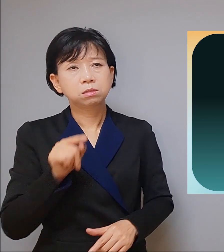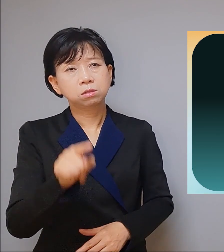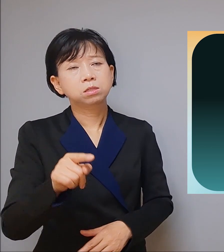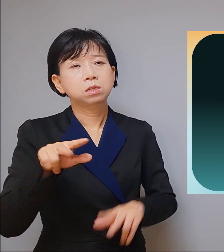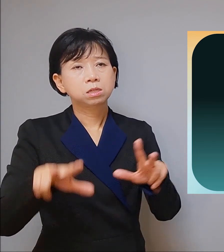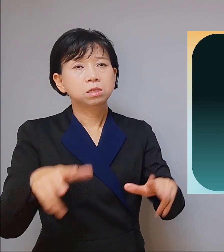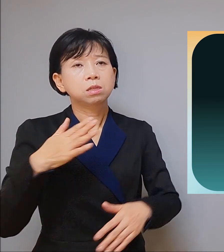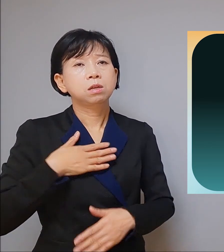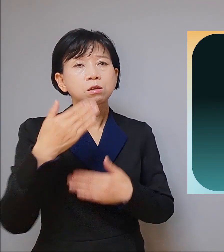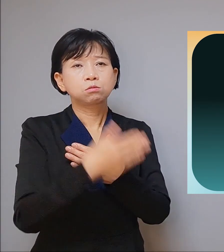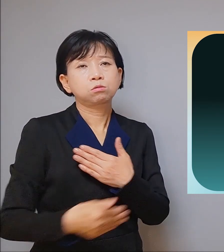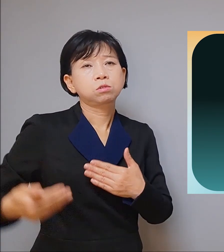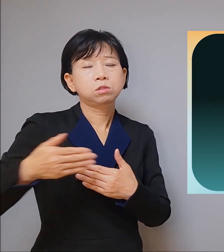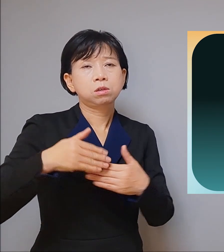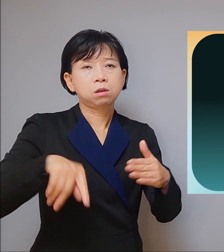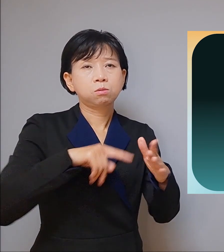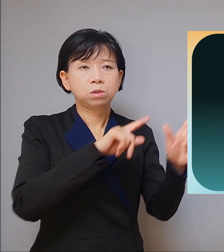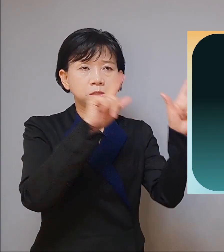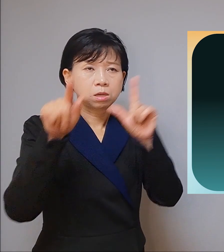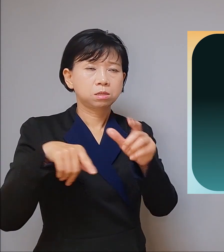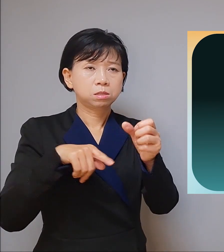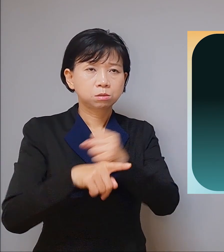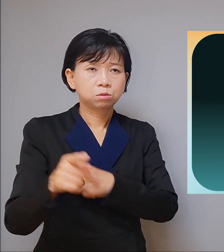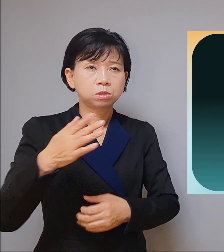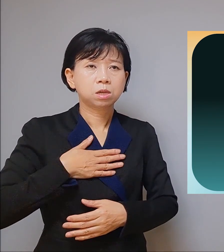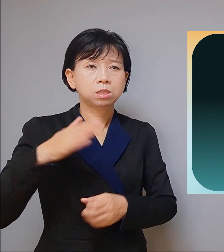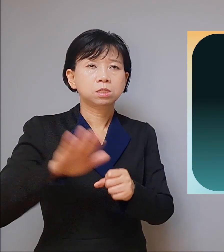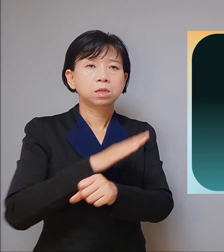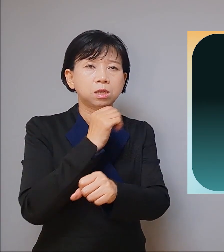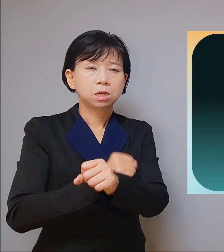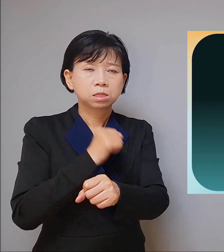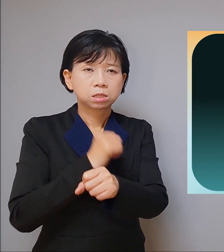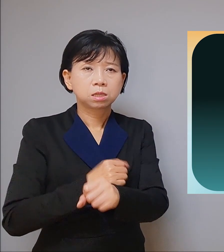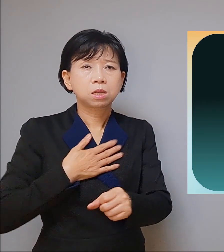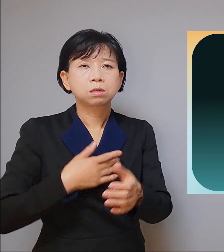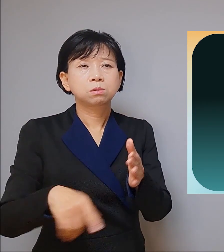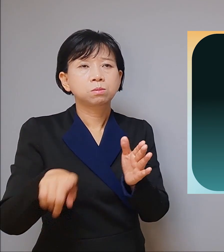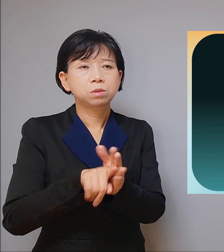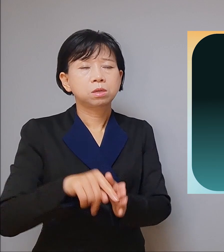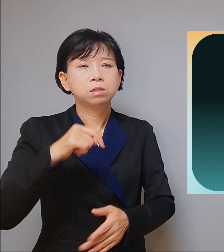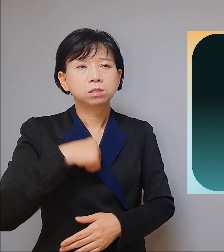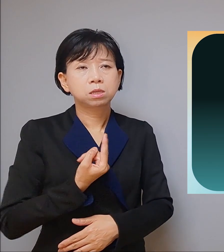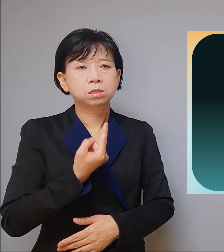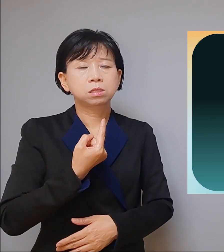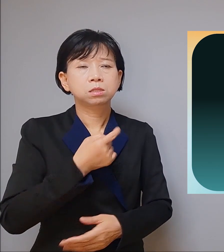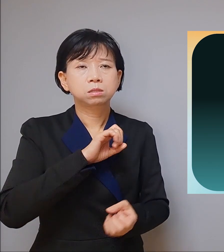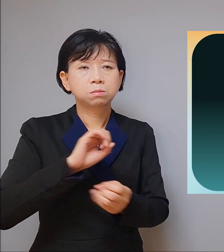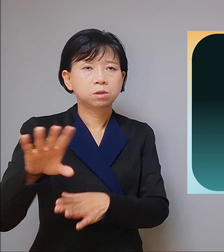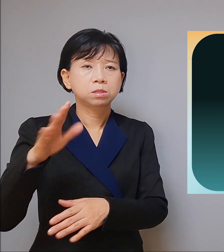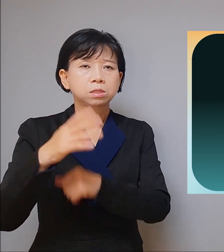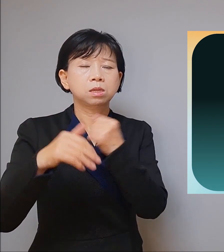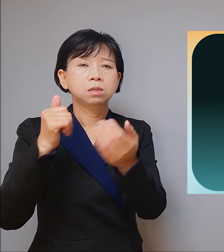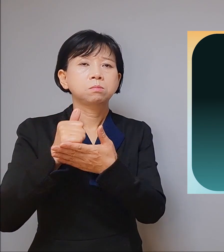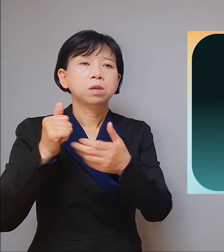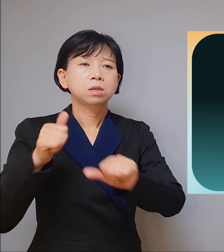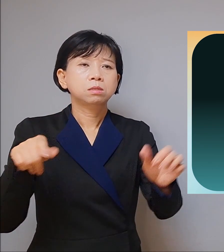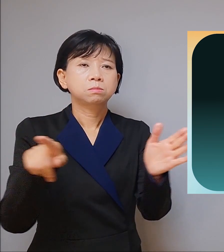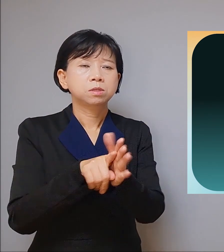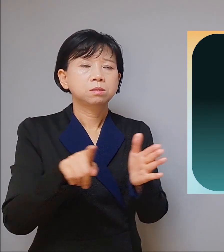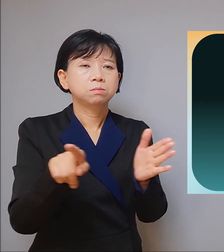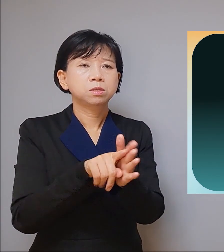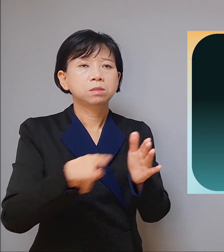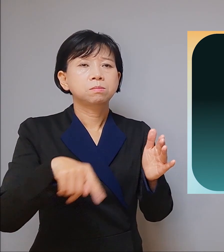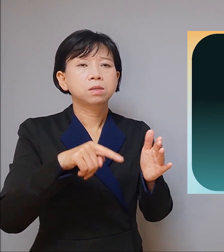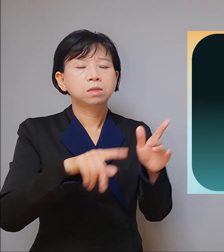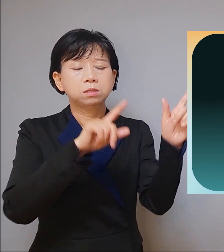것이라. 이제 내가 육체 가운데 사는 것은 나를 사랑하사 나를 위하여 자기 자신을 버리신 하나님의